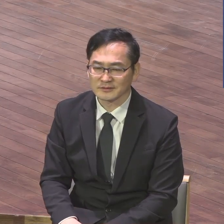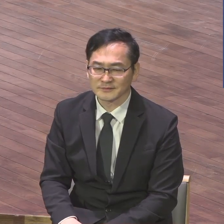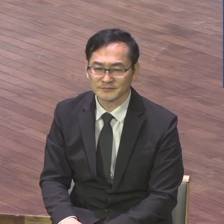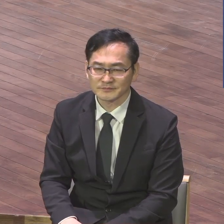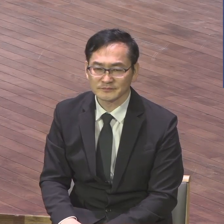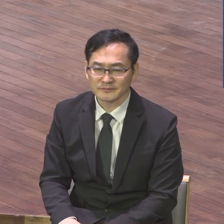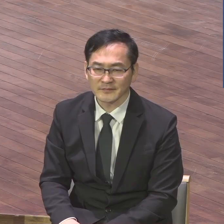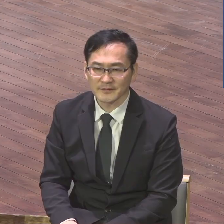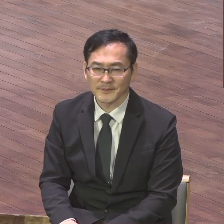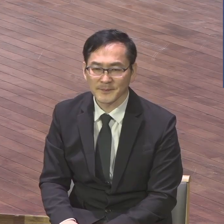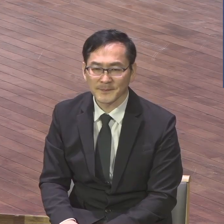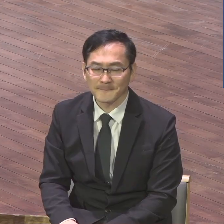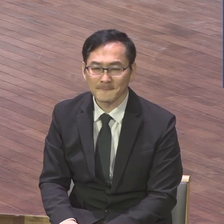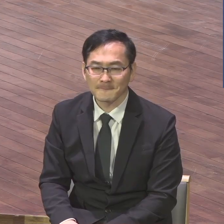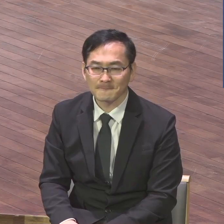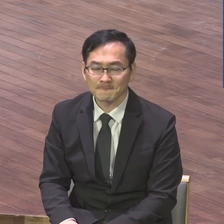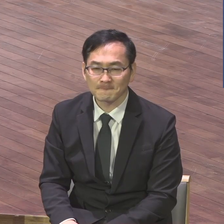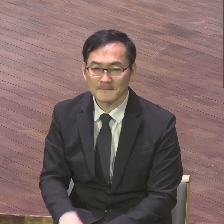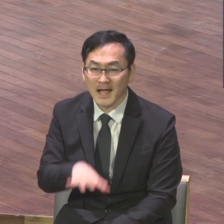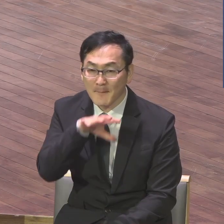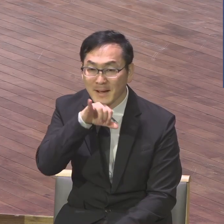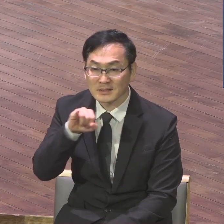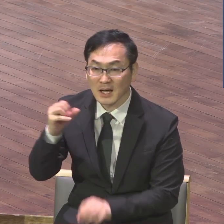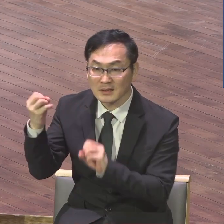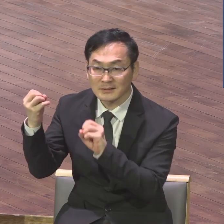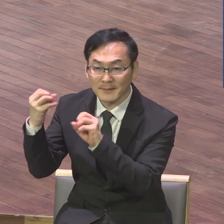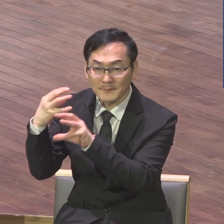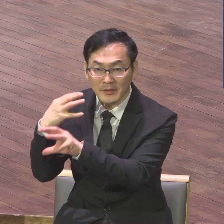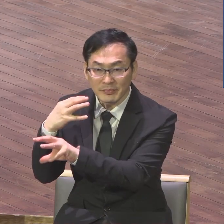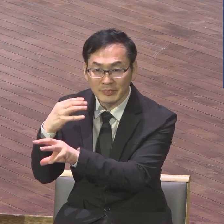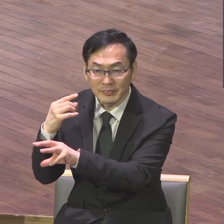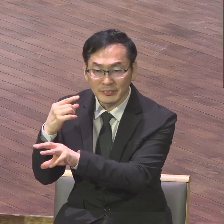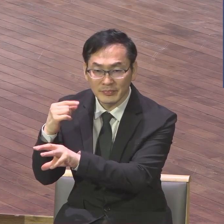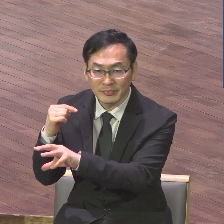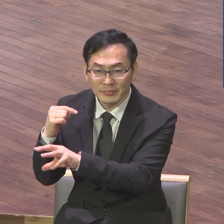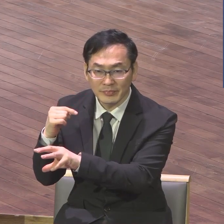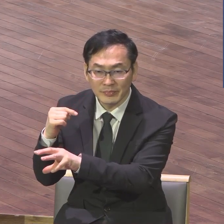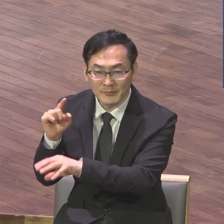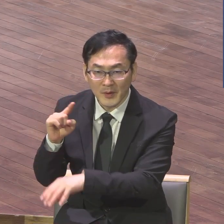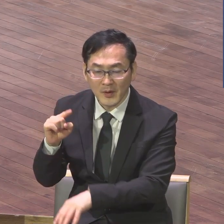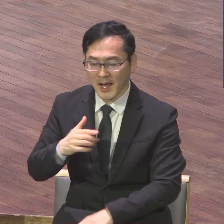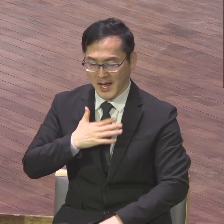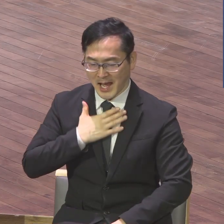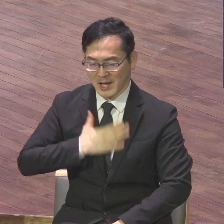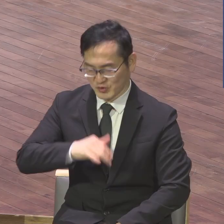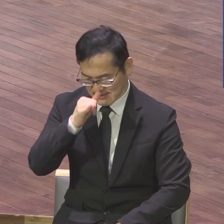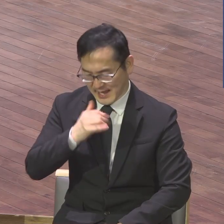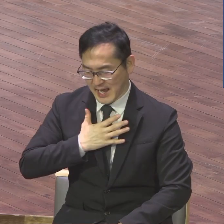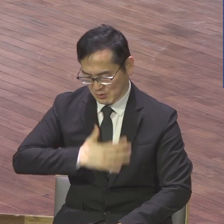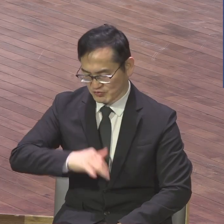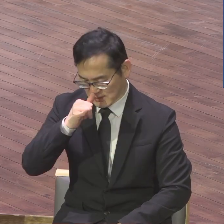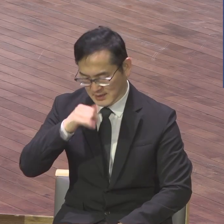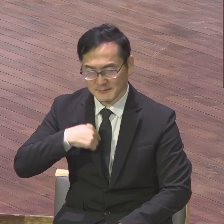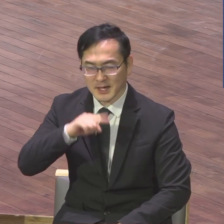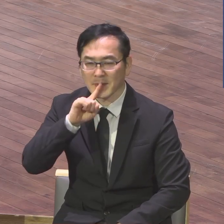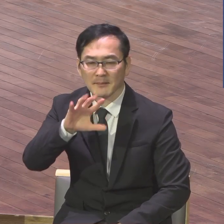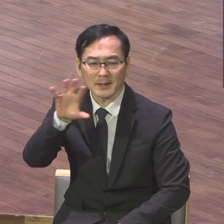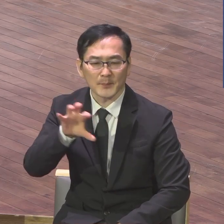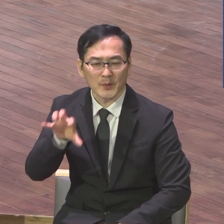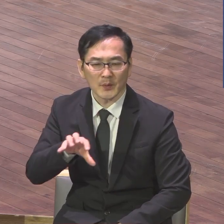이 본문에 보면 마르다의 답변은 반복되는 것이 뭐냐? 아나이다 합니다. 아나이다.